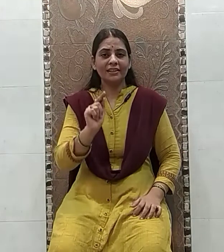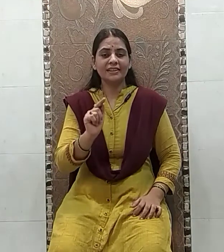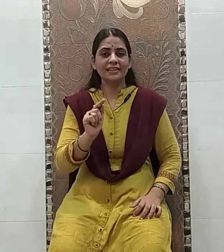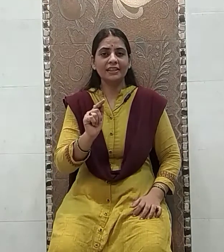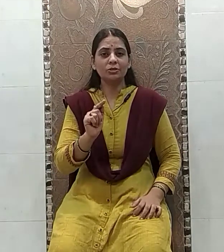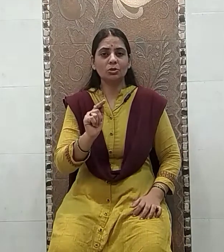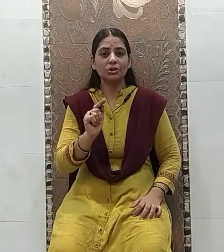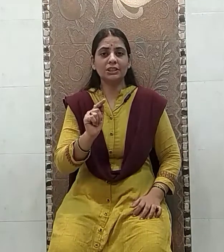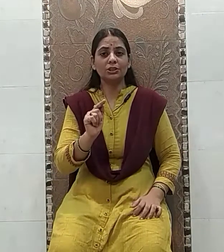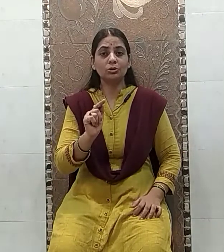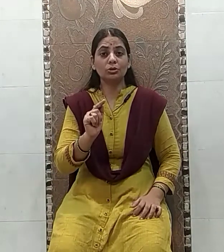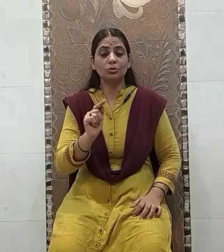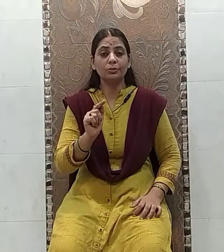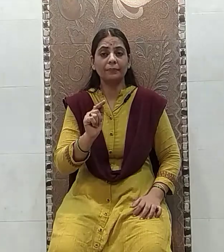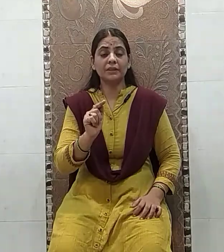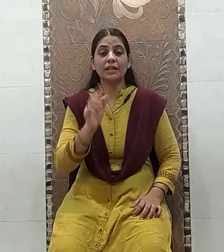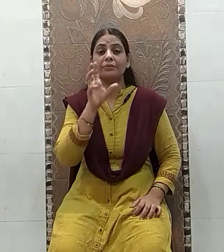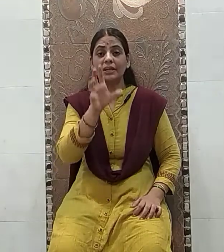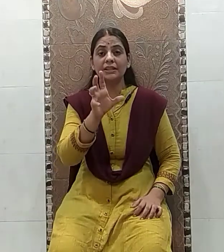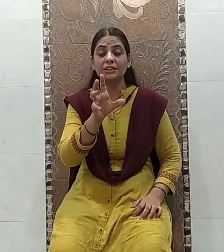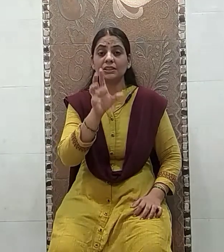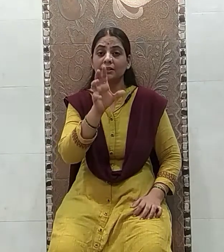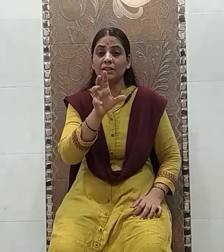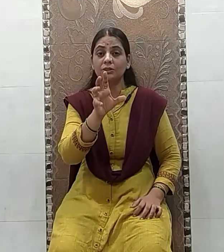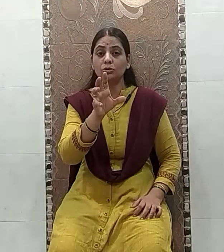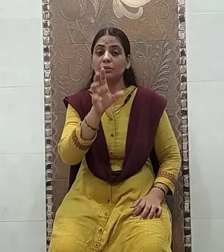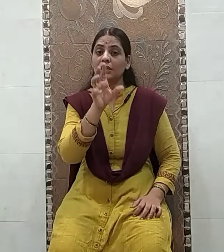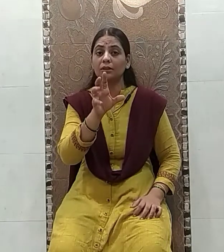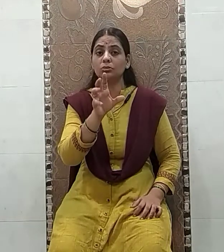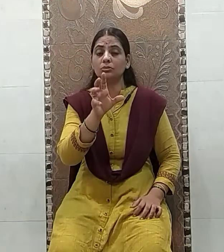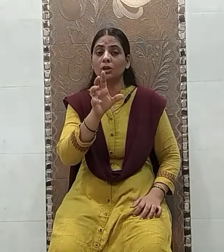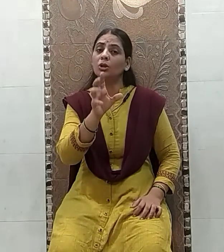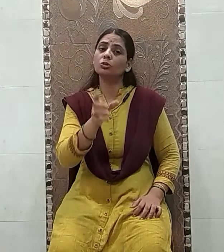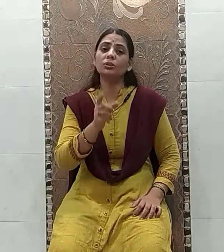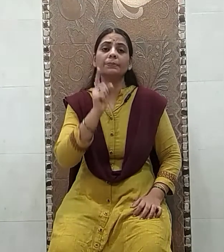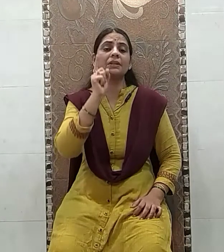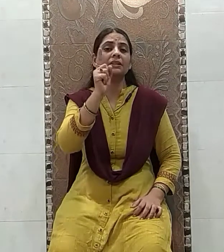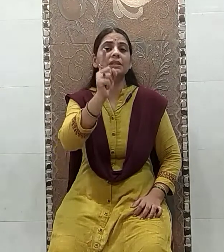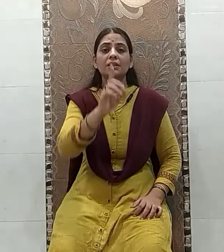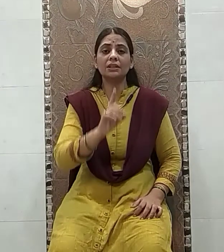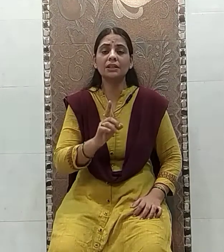की नाही या गोष्टीचं सोनं तुम्ही? या वेळेची संधी तुम्ही साधून तुमची प्रगती नक्की